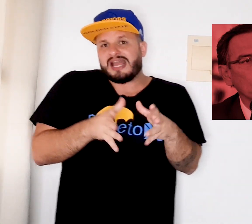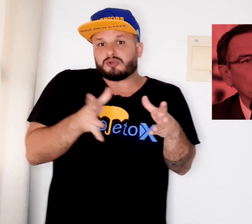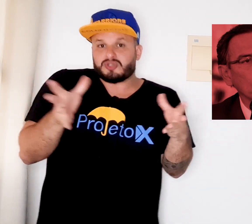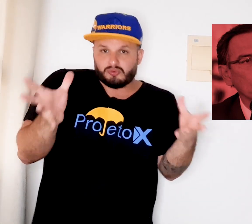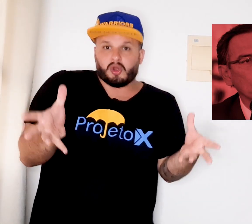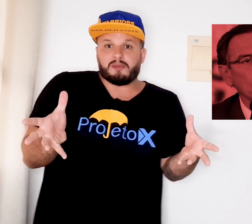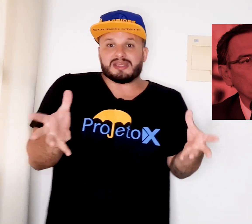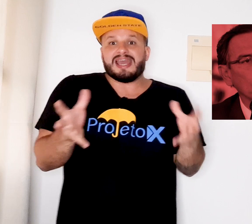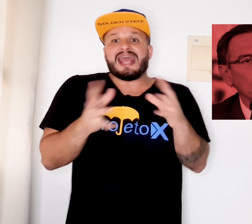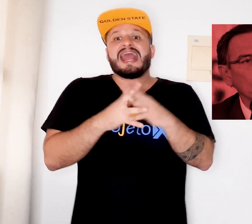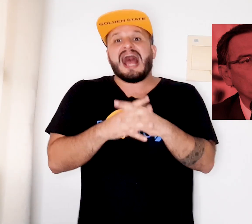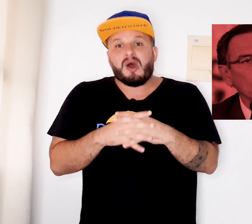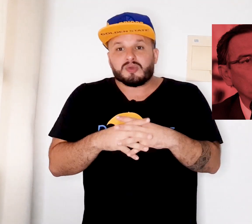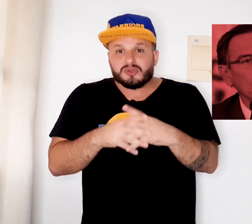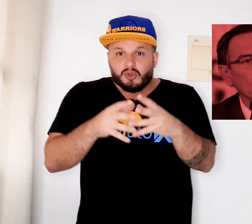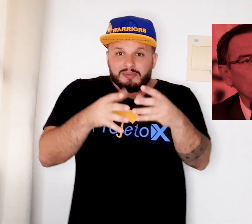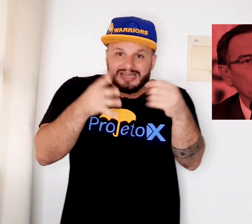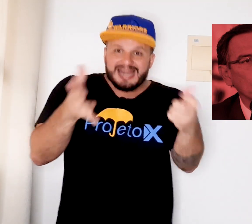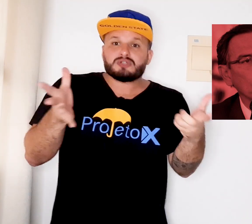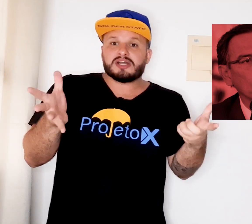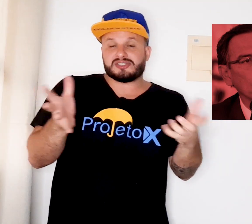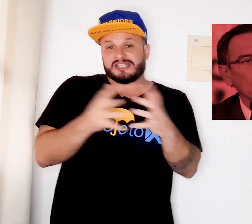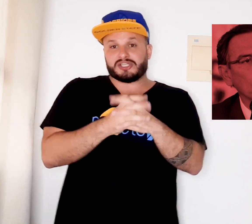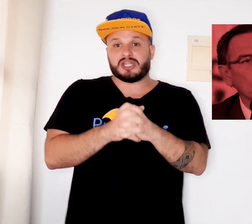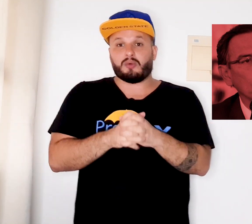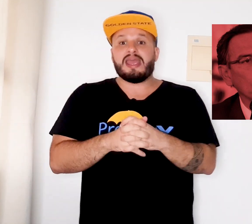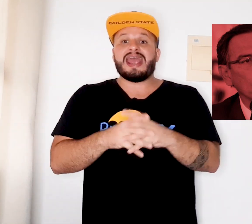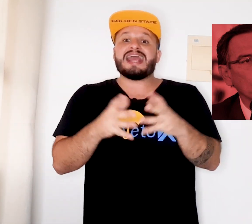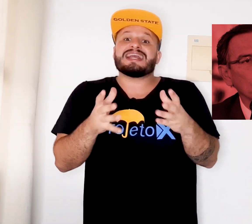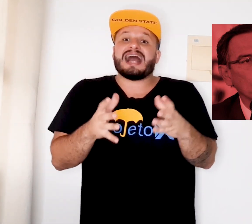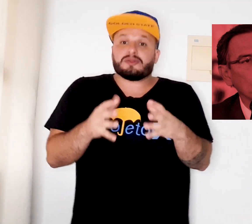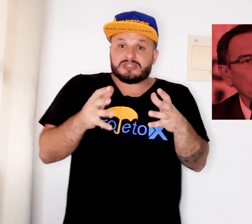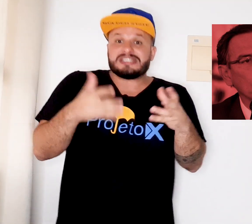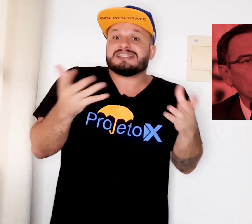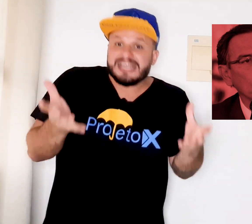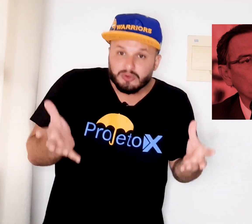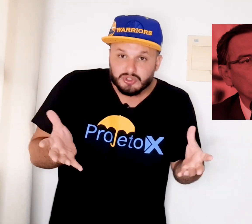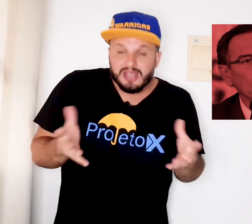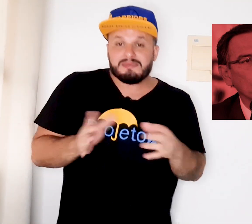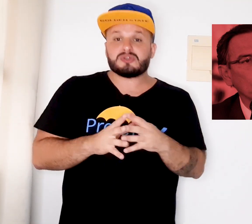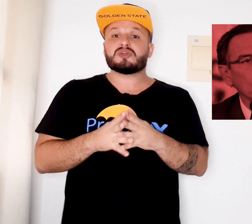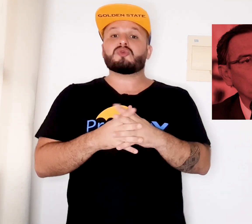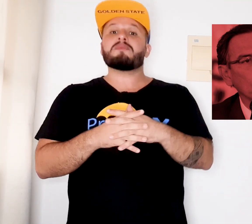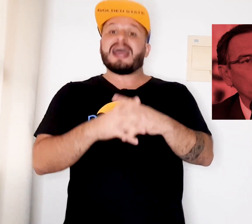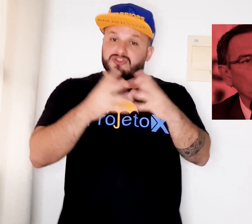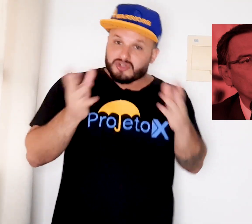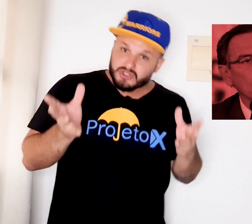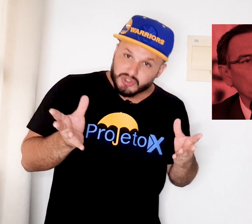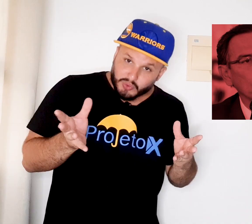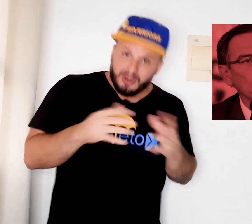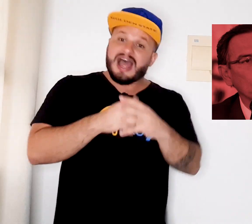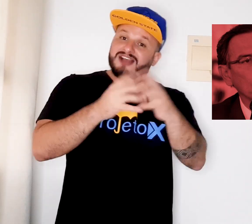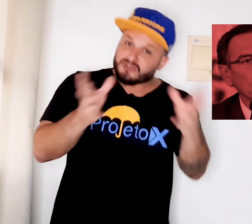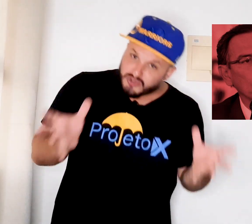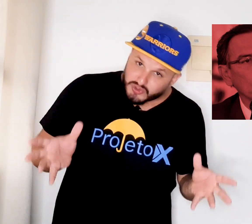o seu nome real, seu nome lá na sua certidão é Ricardo Cisneiros, mas o seu nome artístico